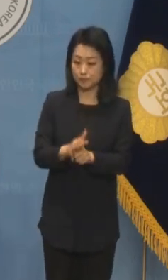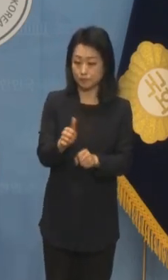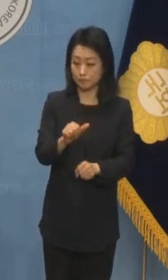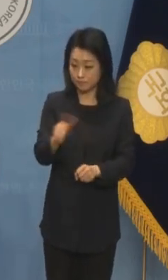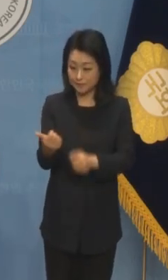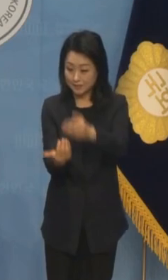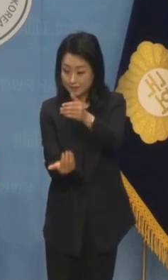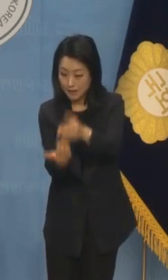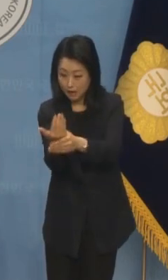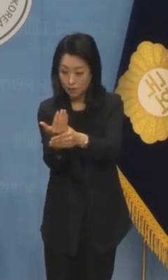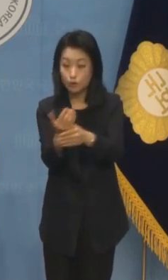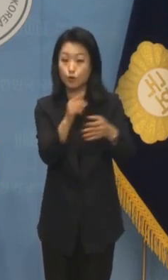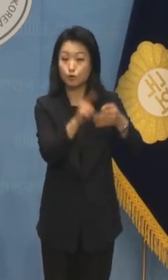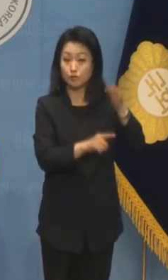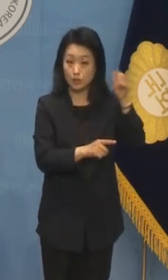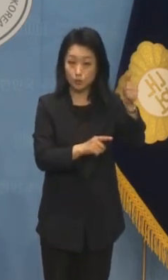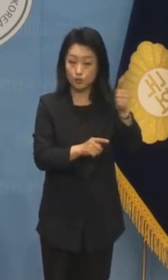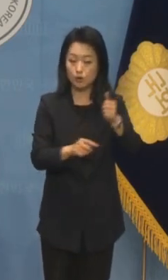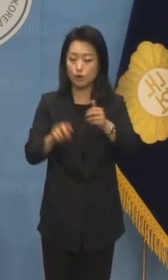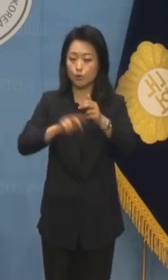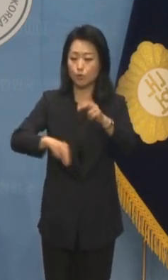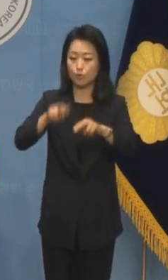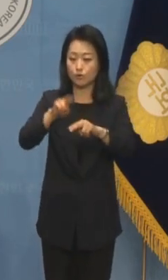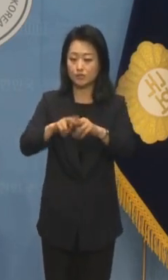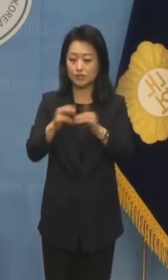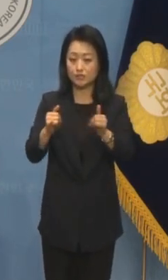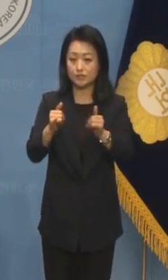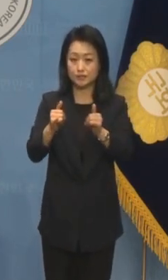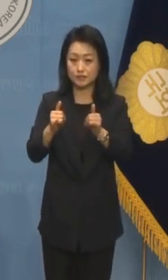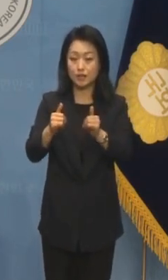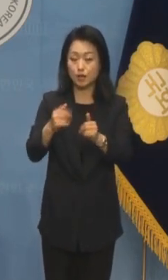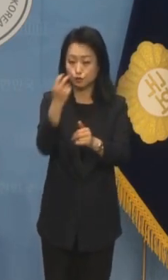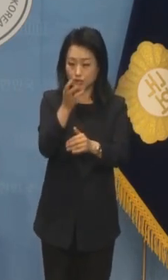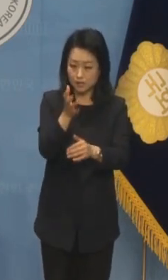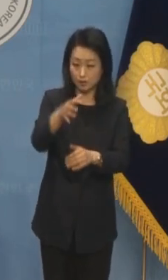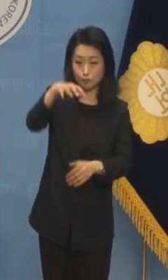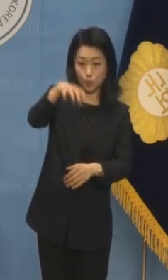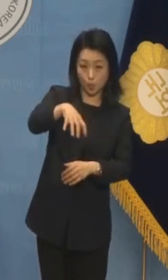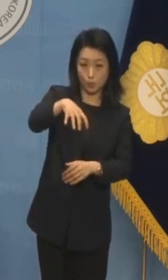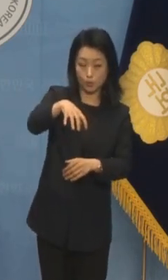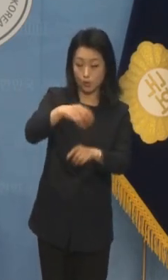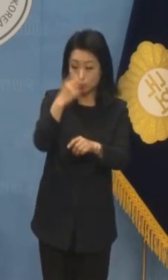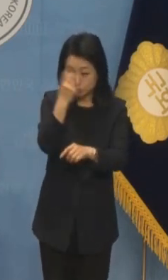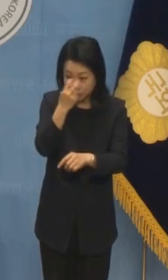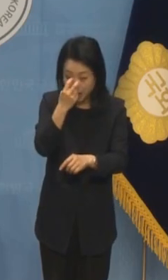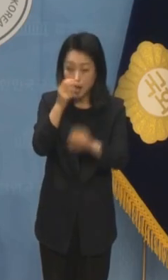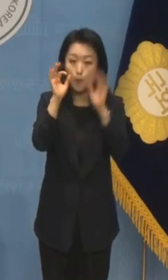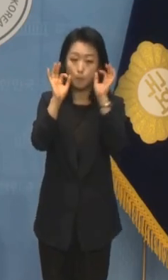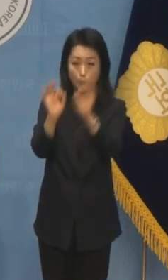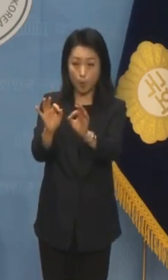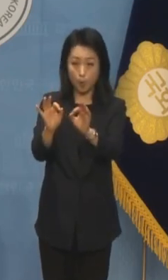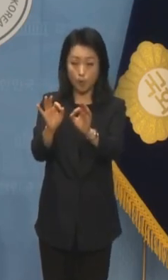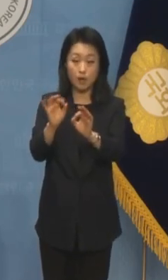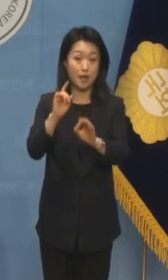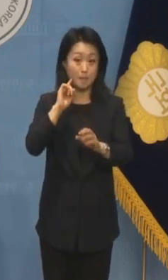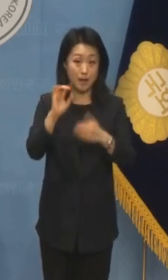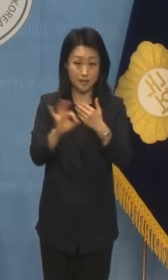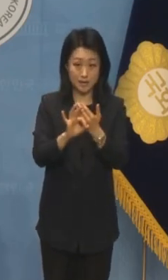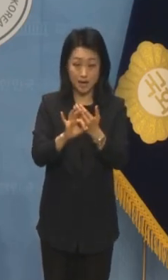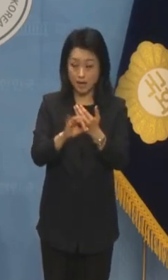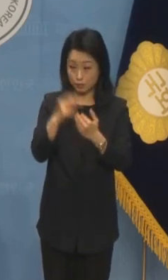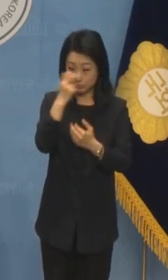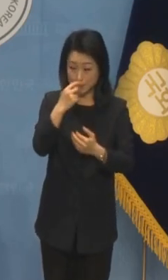대통령도 공수처 수사 결과를 보고 국민적 의혹이 풀리지 않으면 제가 먼저 특검을